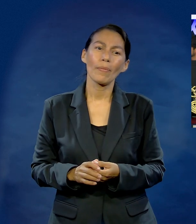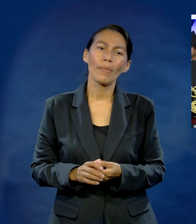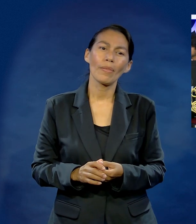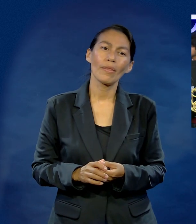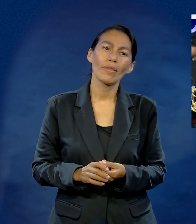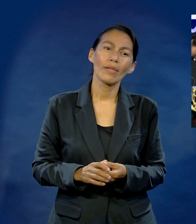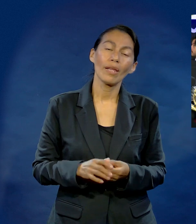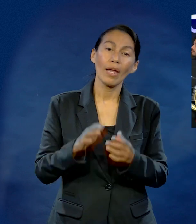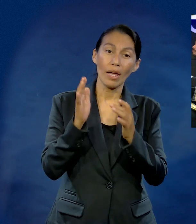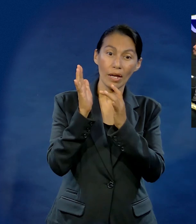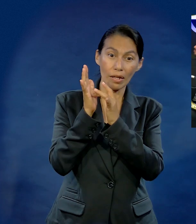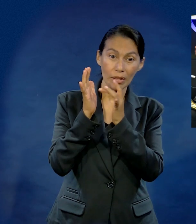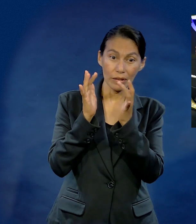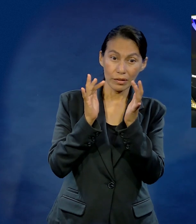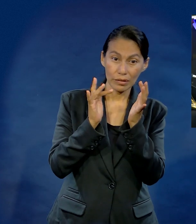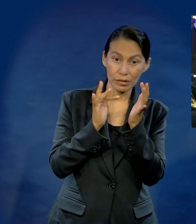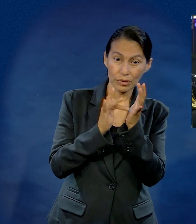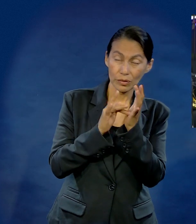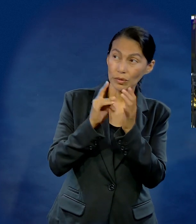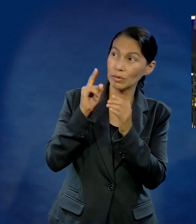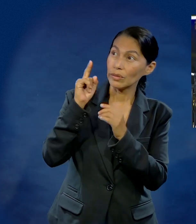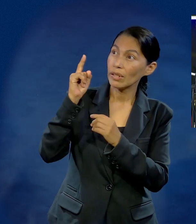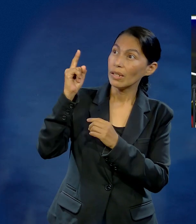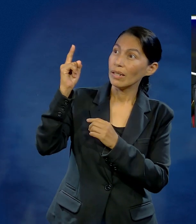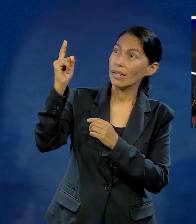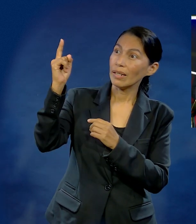llévalas a Cristo sin